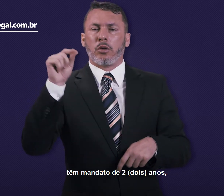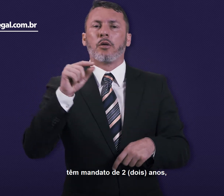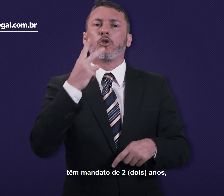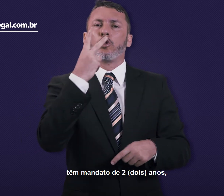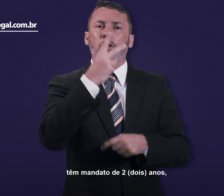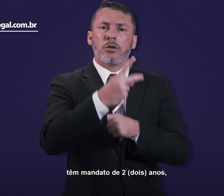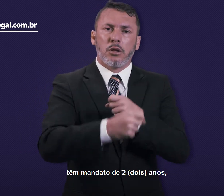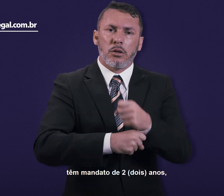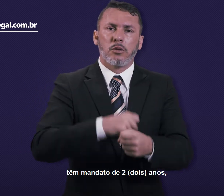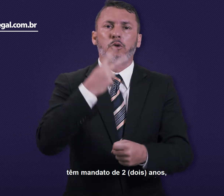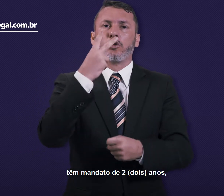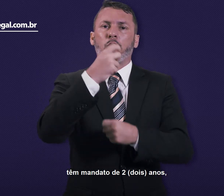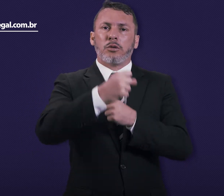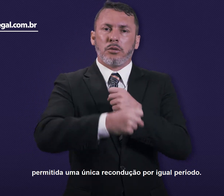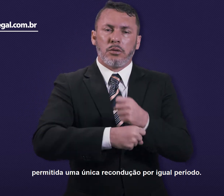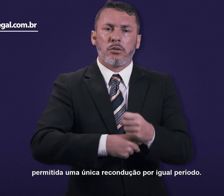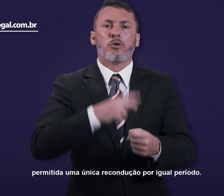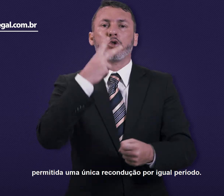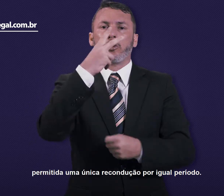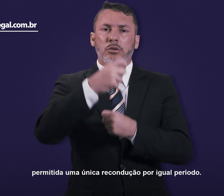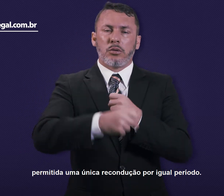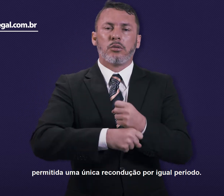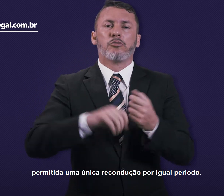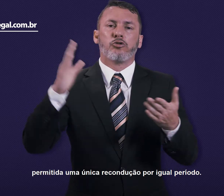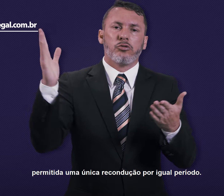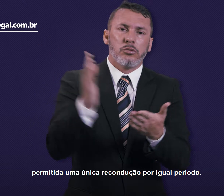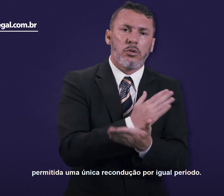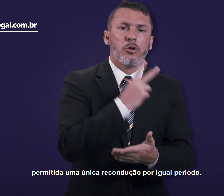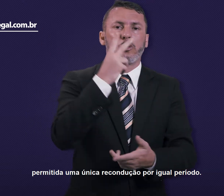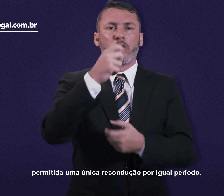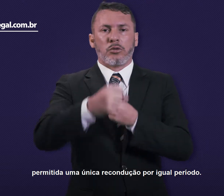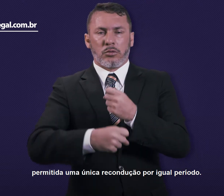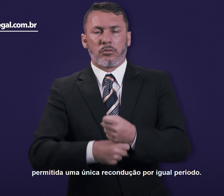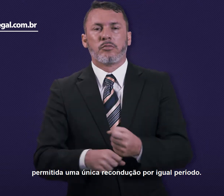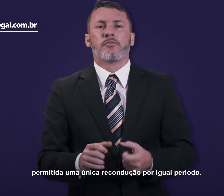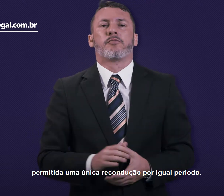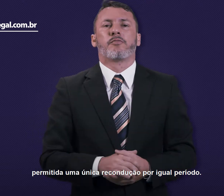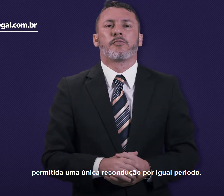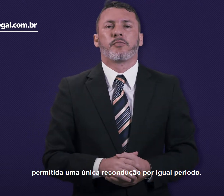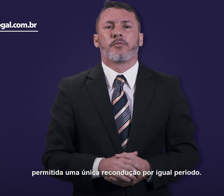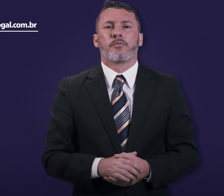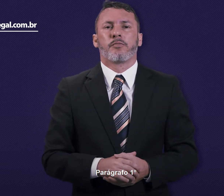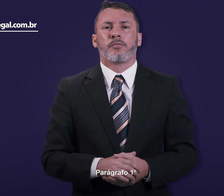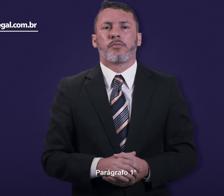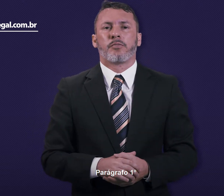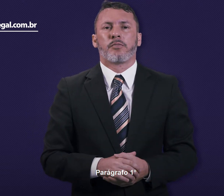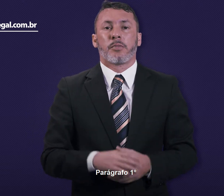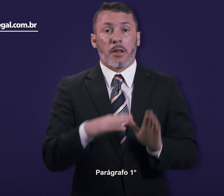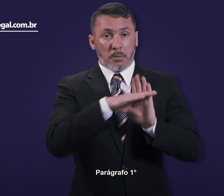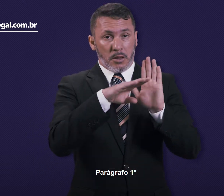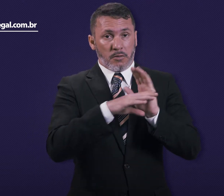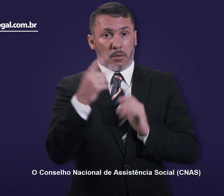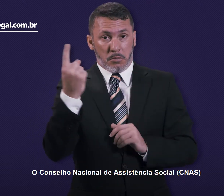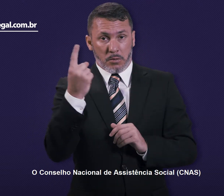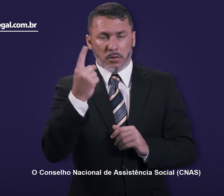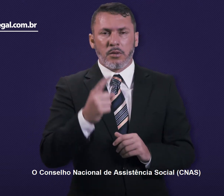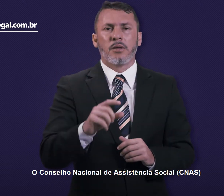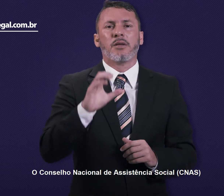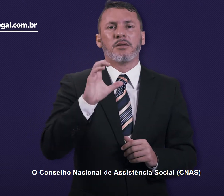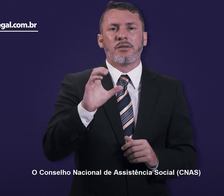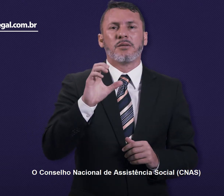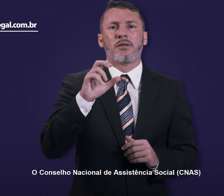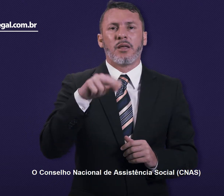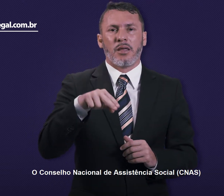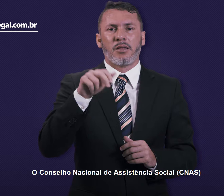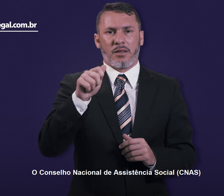têm mandato de 2 anos, permitida uma única recondução por igual período. Parágrafo 1º. O